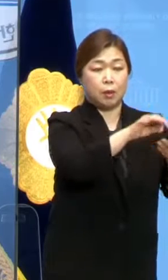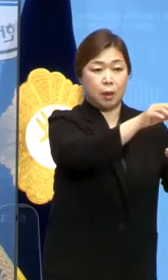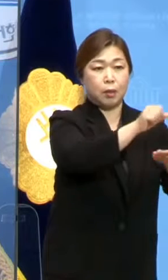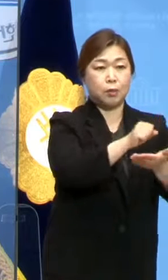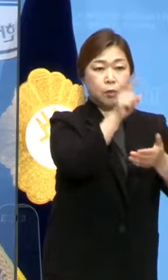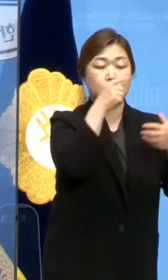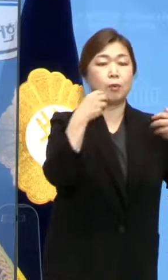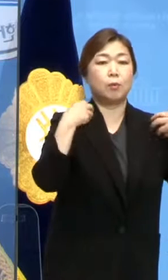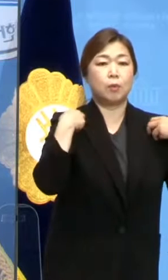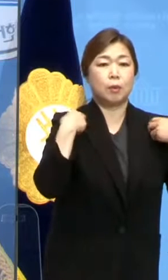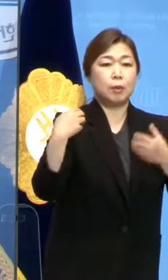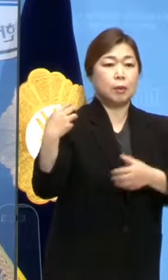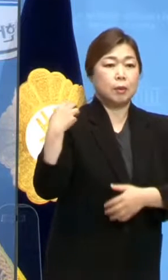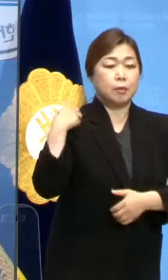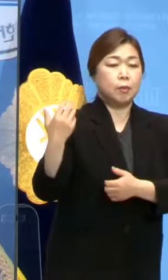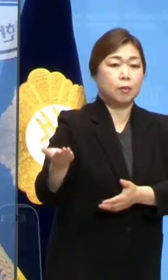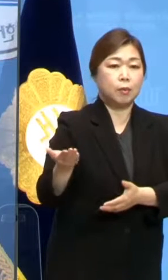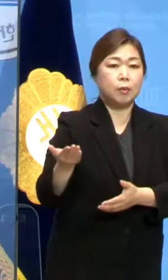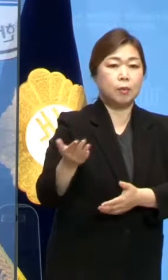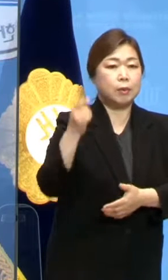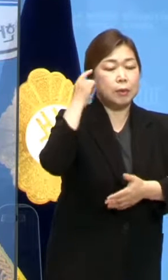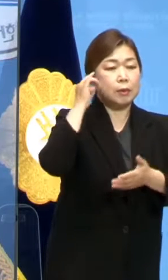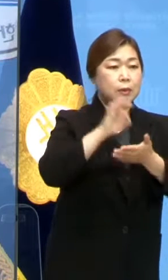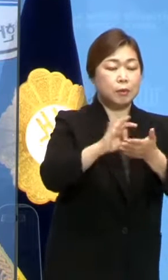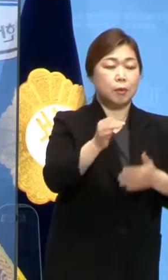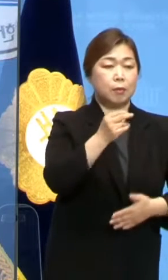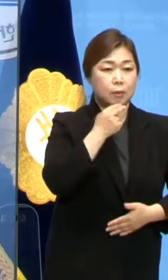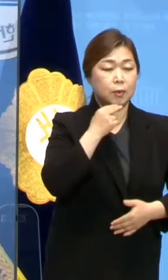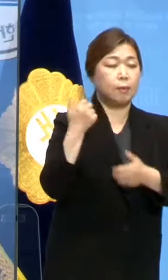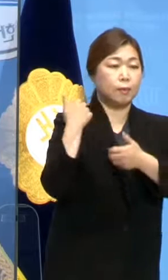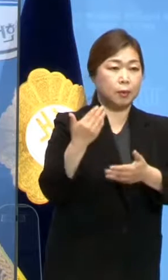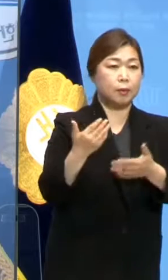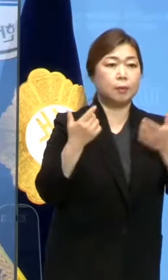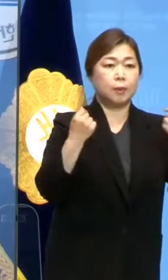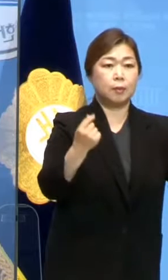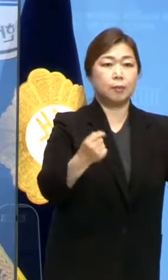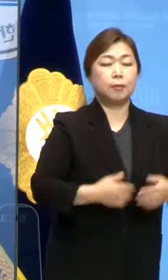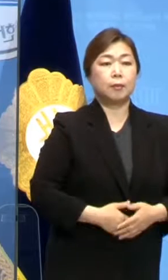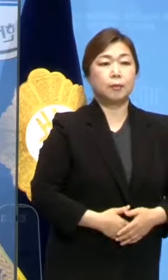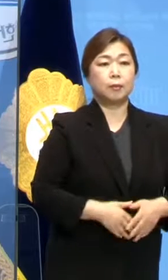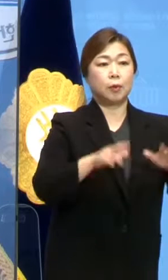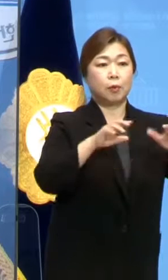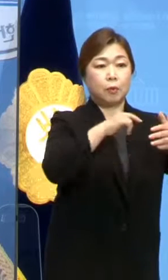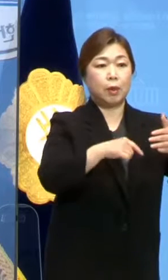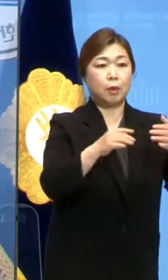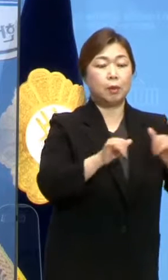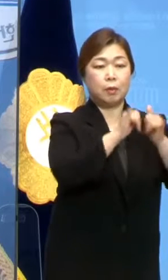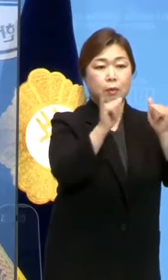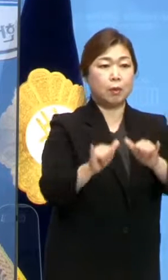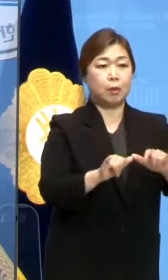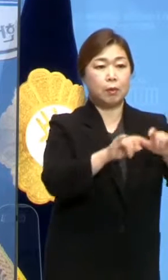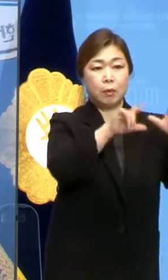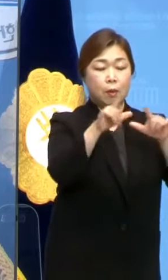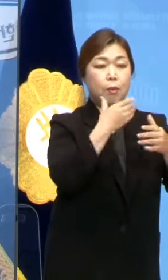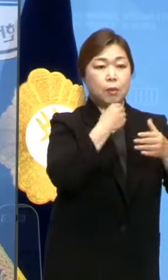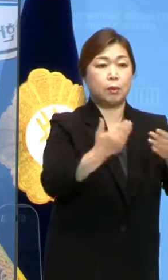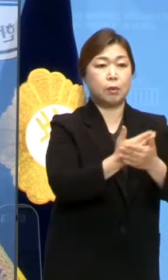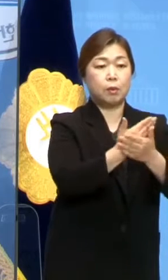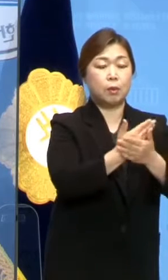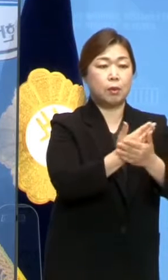정부의 무책임 무신경 으로 일간 되어 왔다 국내 사회복지 발전은 열악한